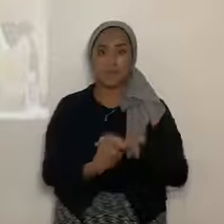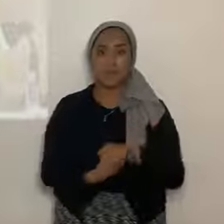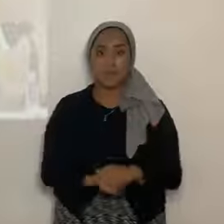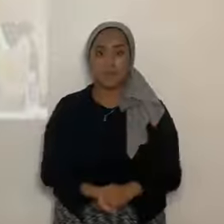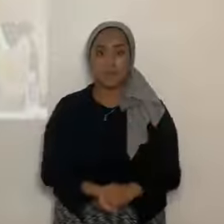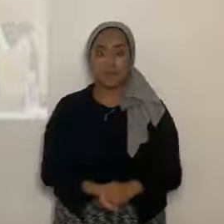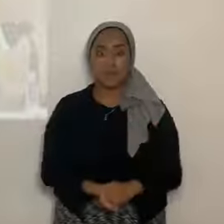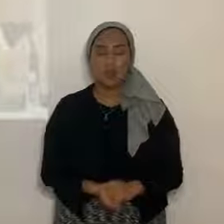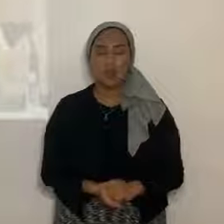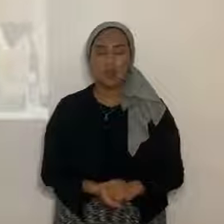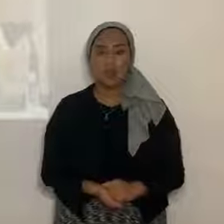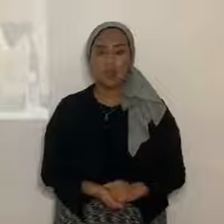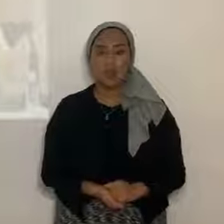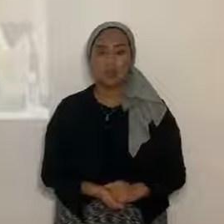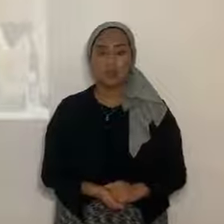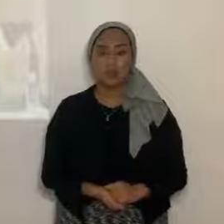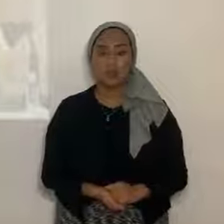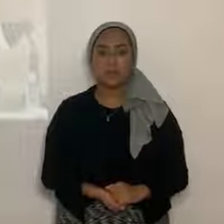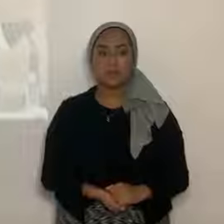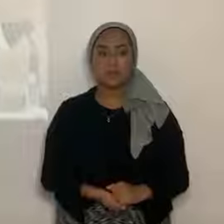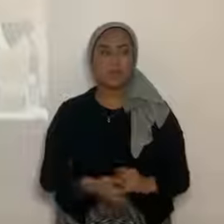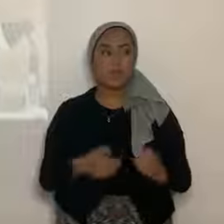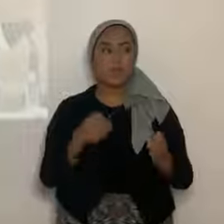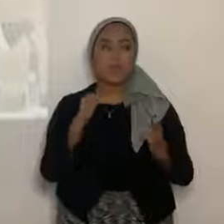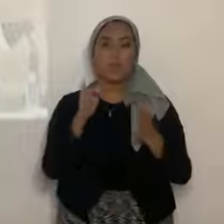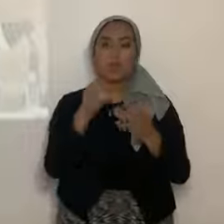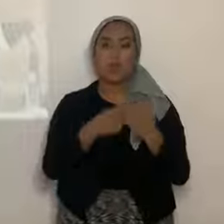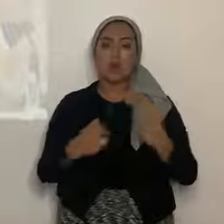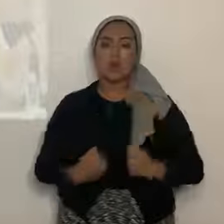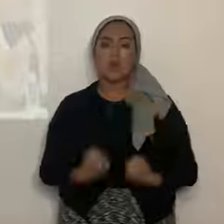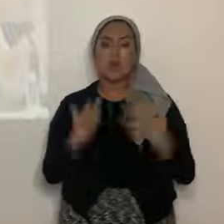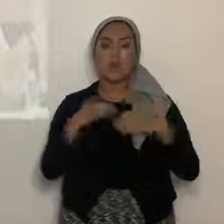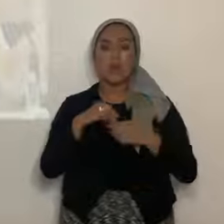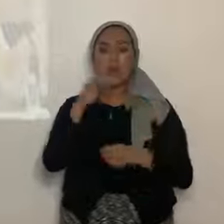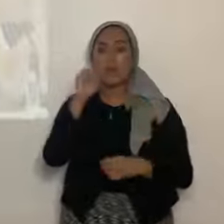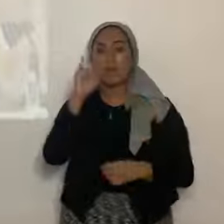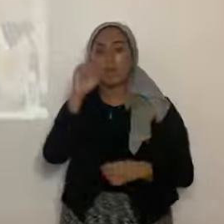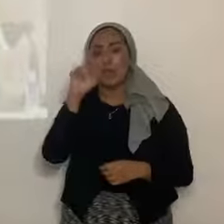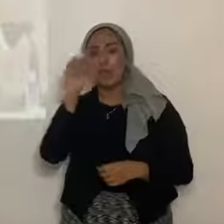¿Y eso qué provocó en Miriam? Lepra, sadá.